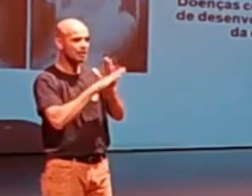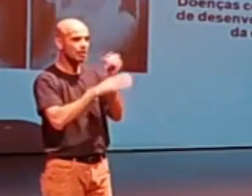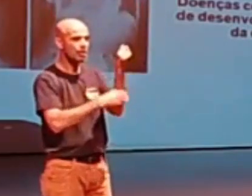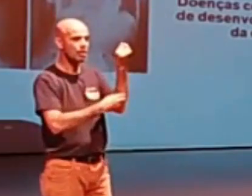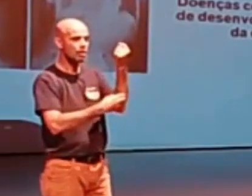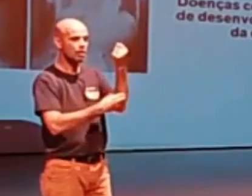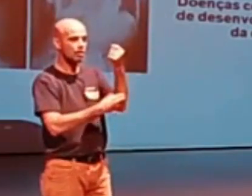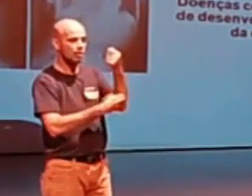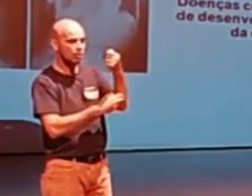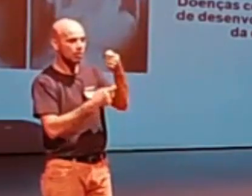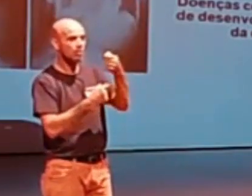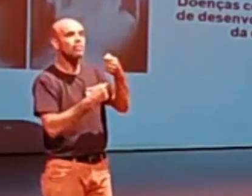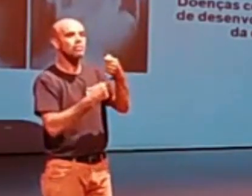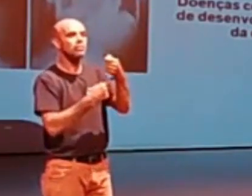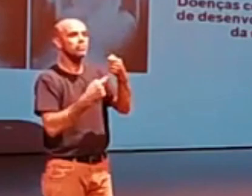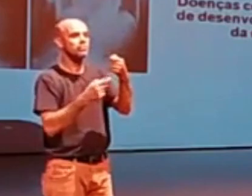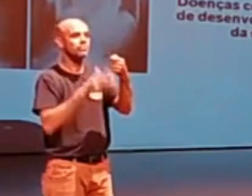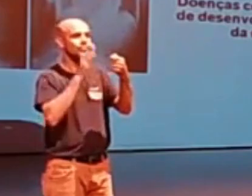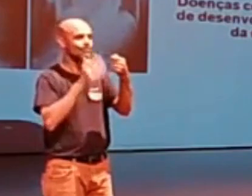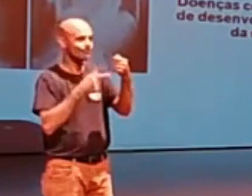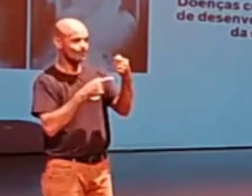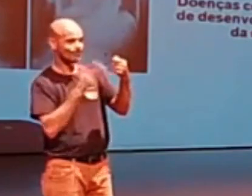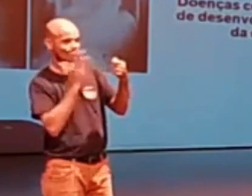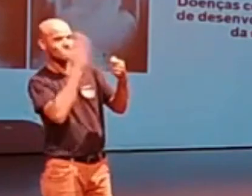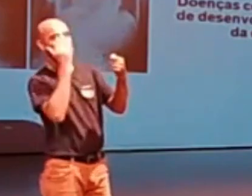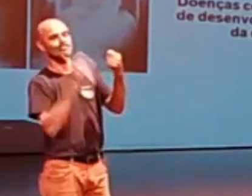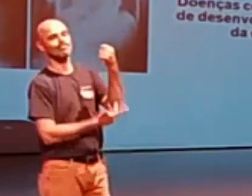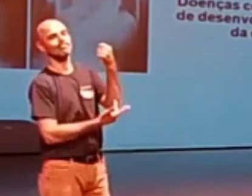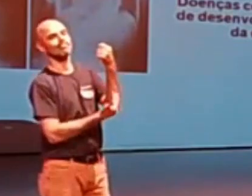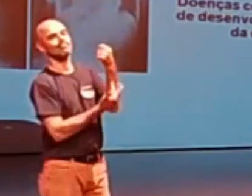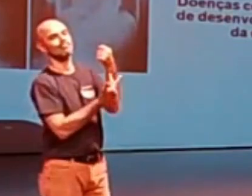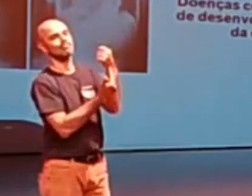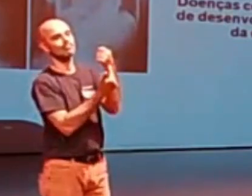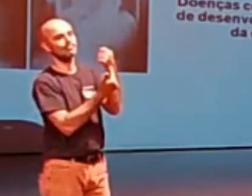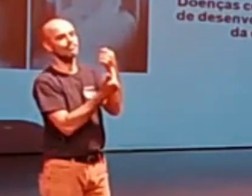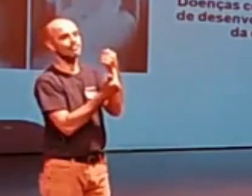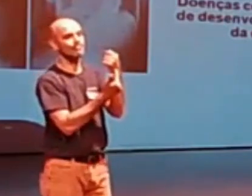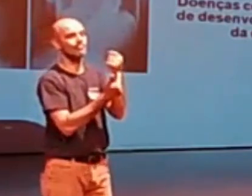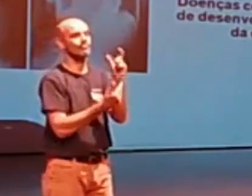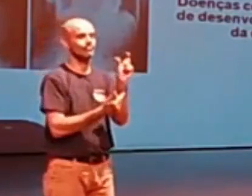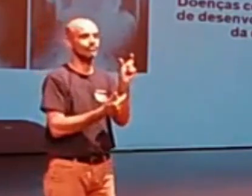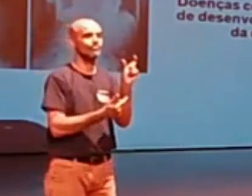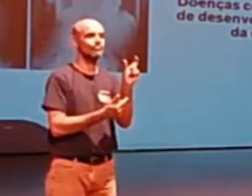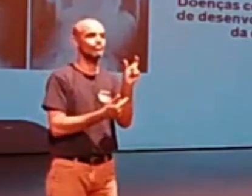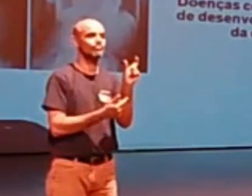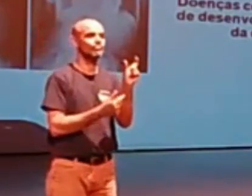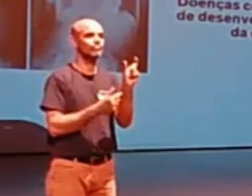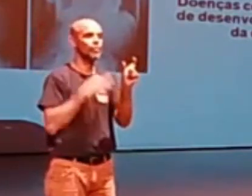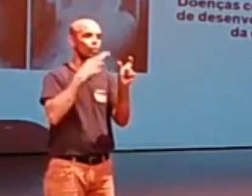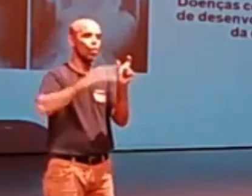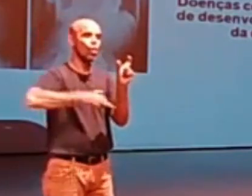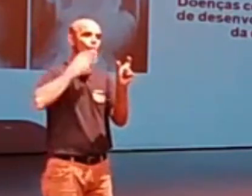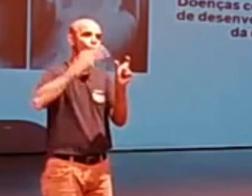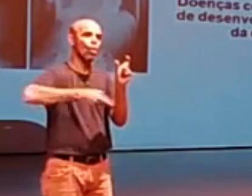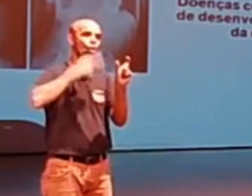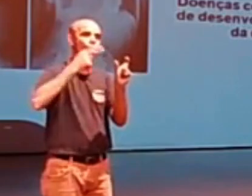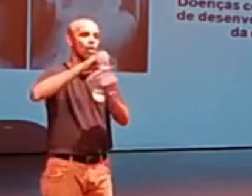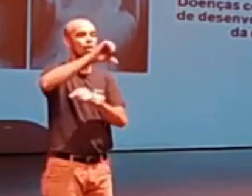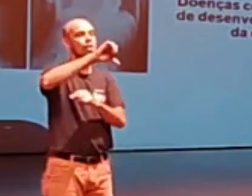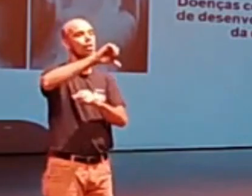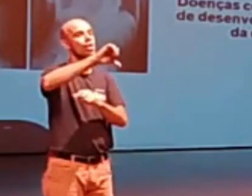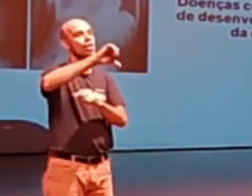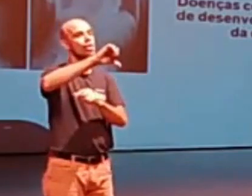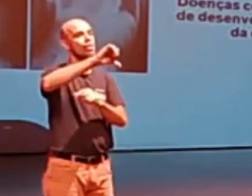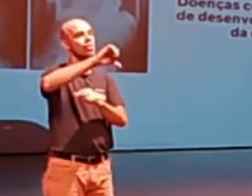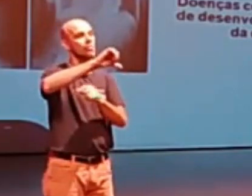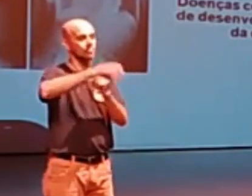chegou no meio, eu já tinha indicado cirurgia para ela e o convênio aqui da Baixada. enrolou. Com 9 anos tinha aquela